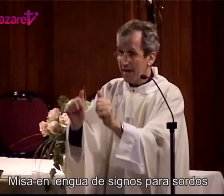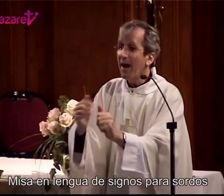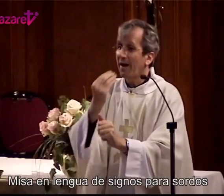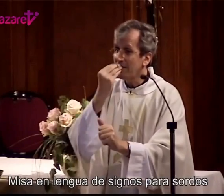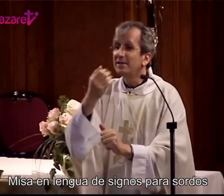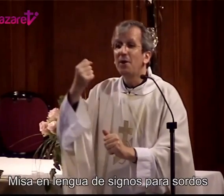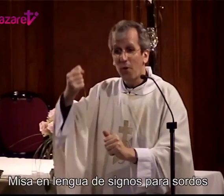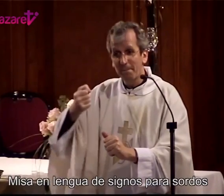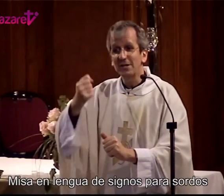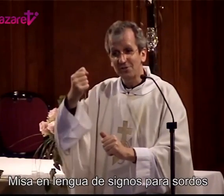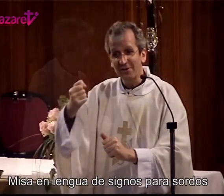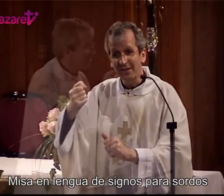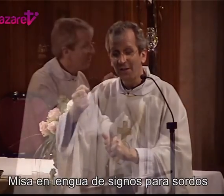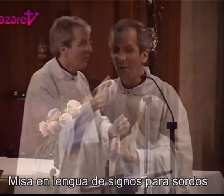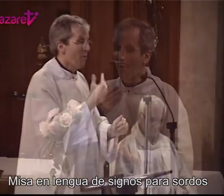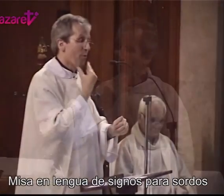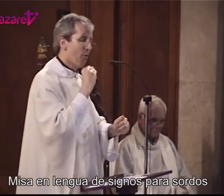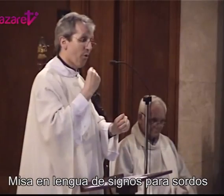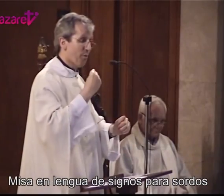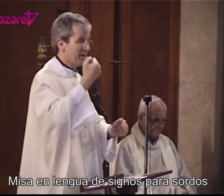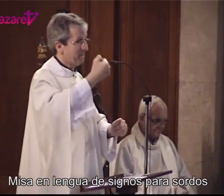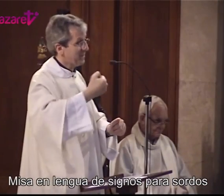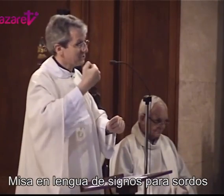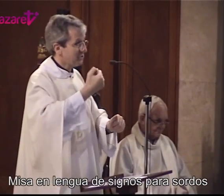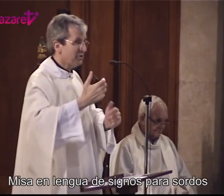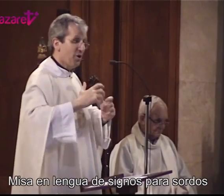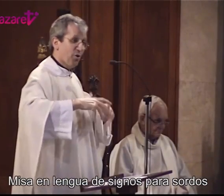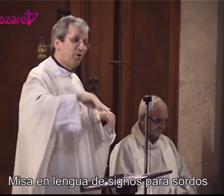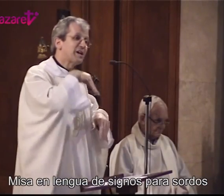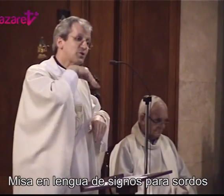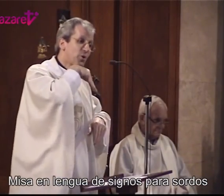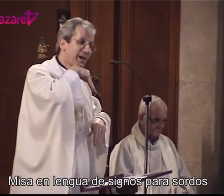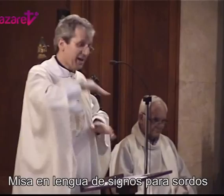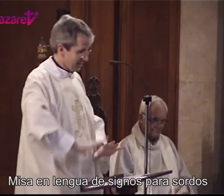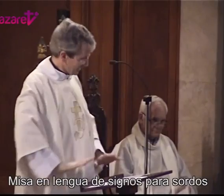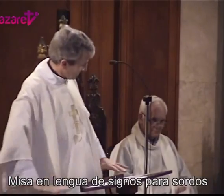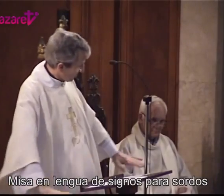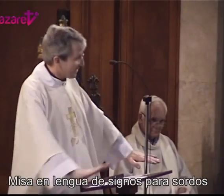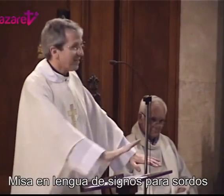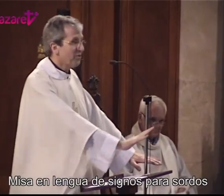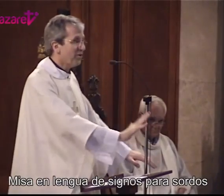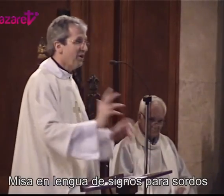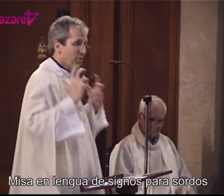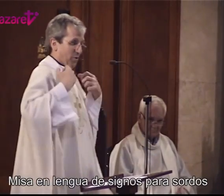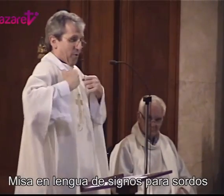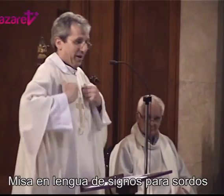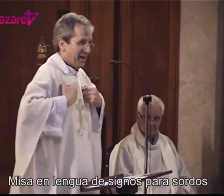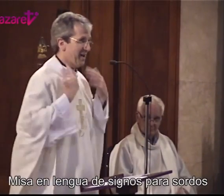imagen del buen pastor, ¿eh? Un joven pastor con las ovejas a su alrededor, con la oveja en